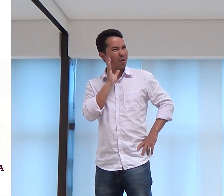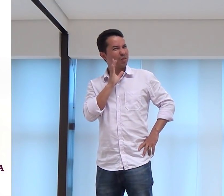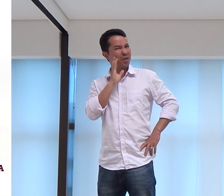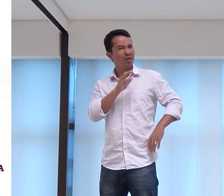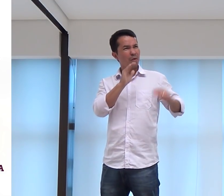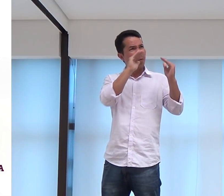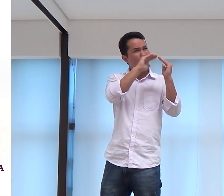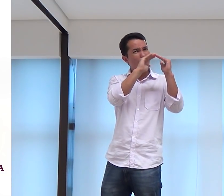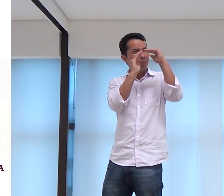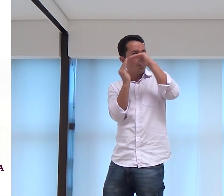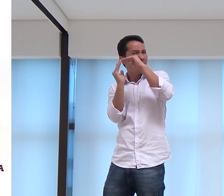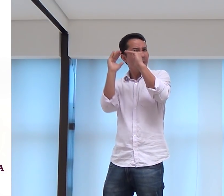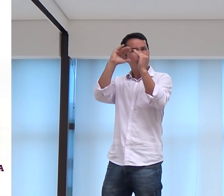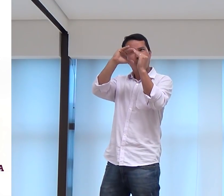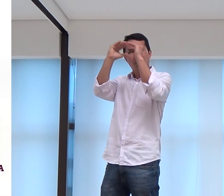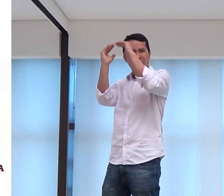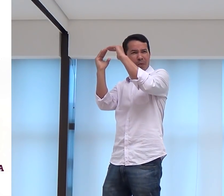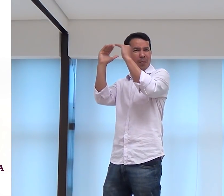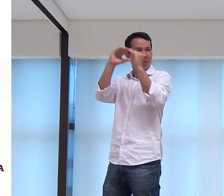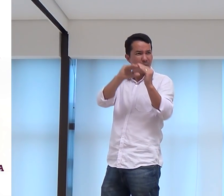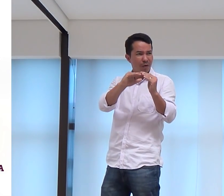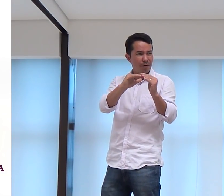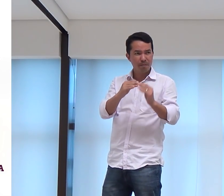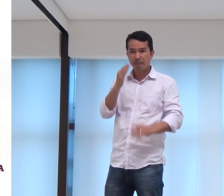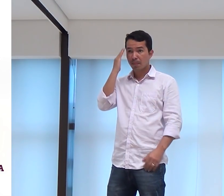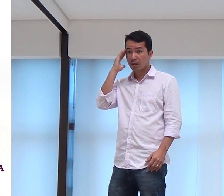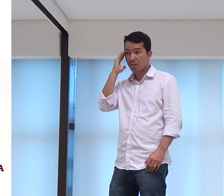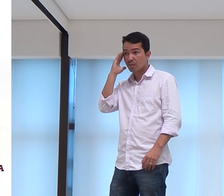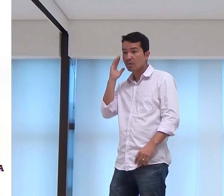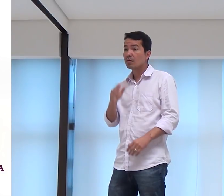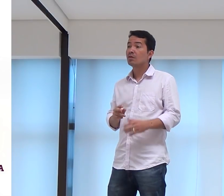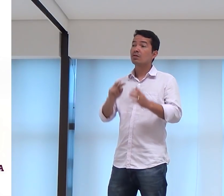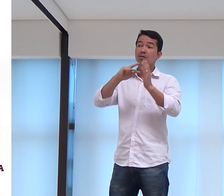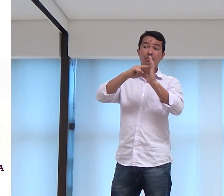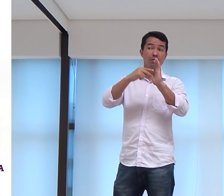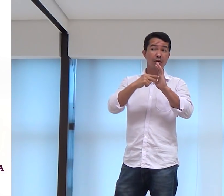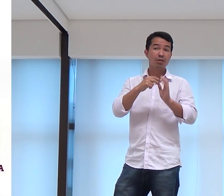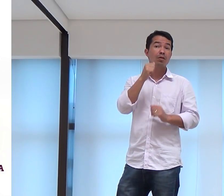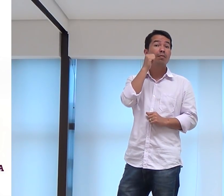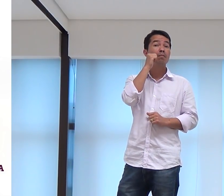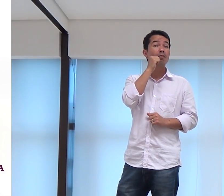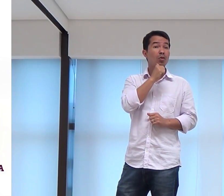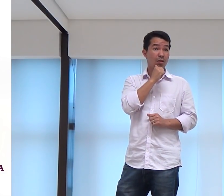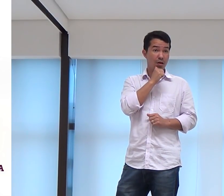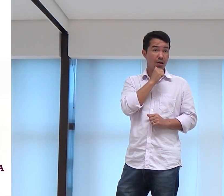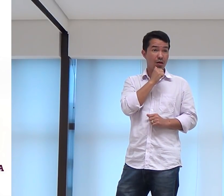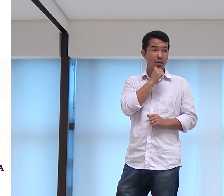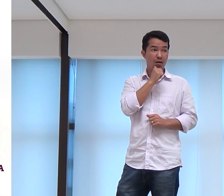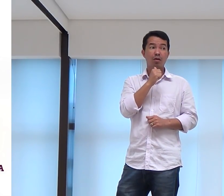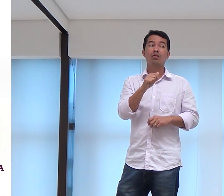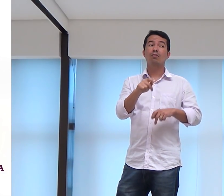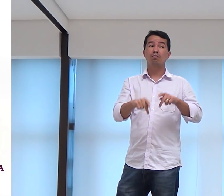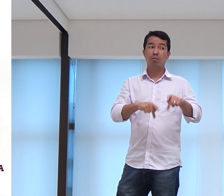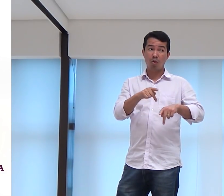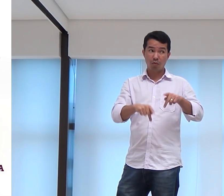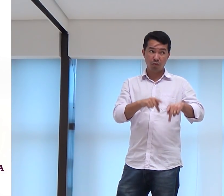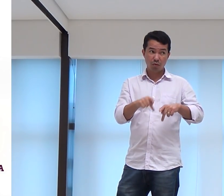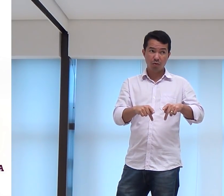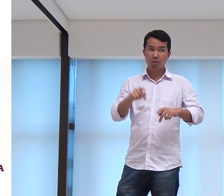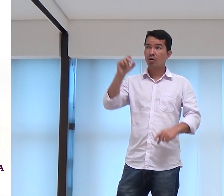Que legal, né? Tudo encaixado. A Bíblia se encaixa perfeitamente. Mas significa a mulher,